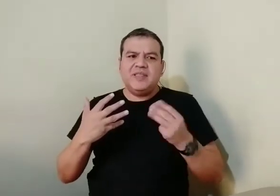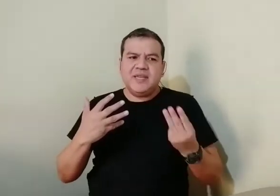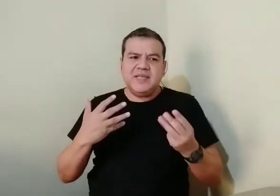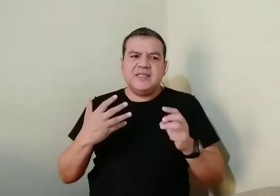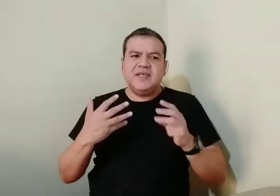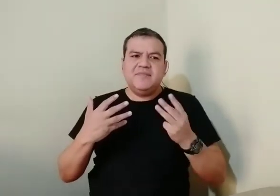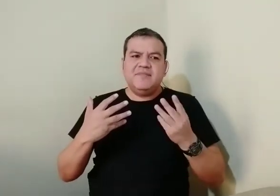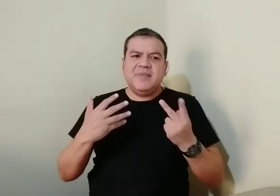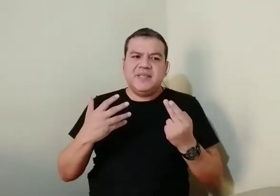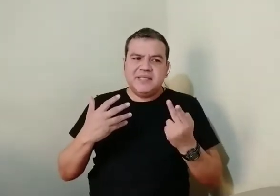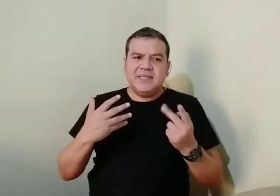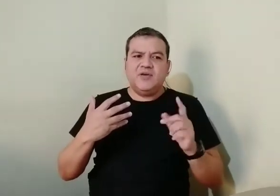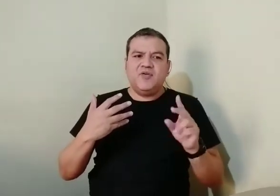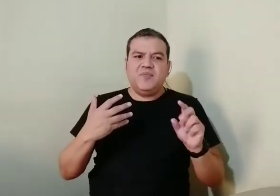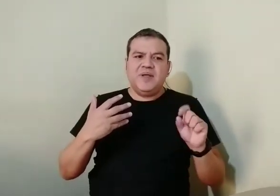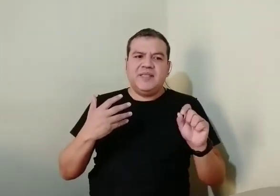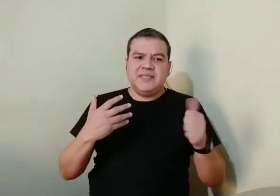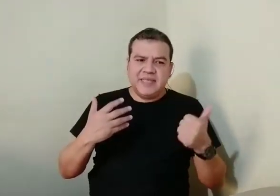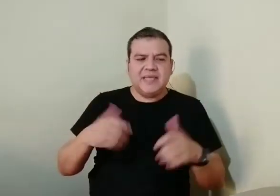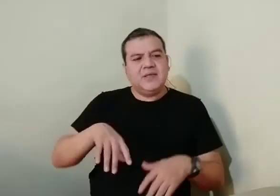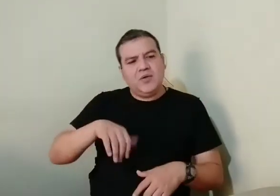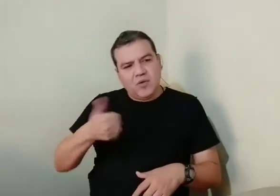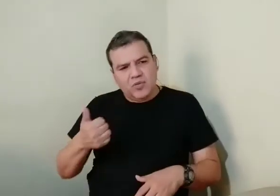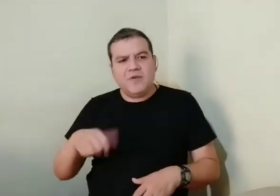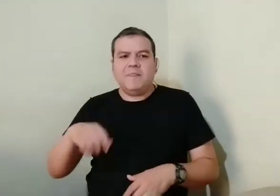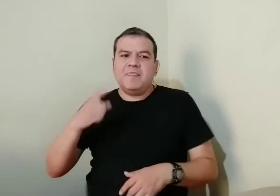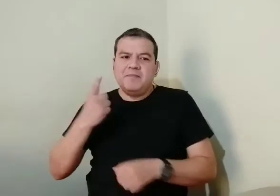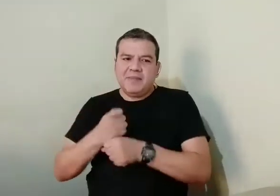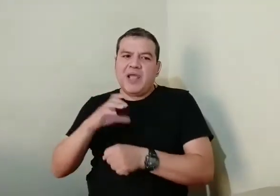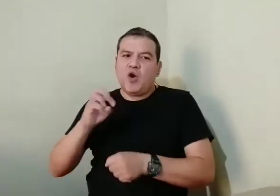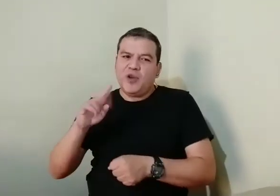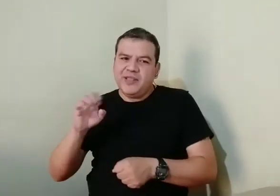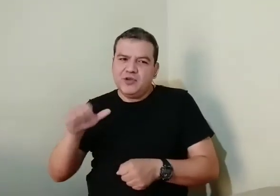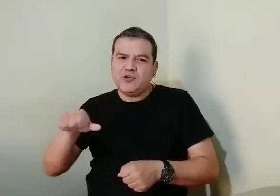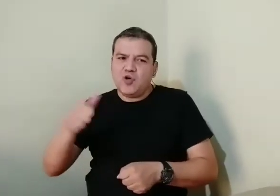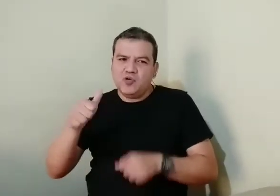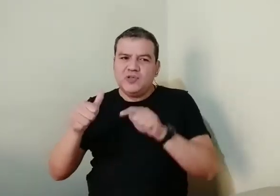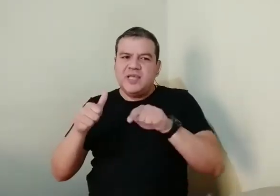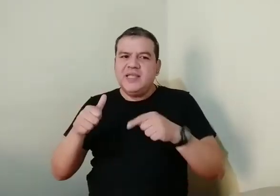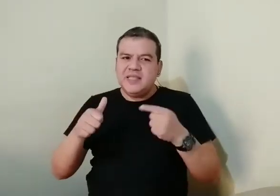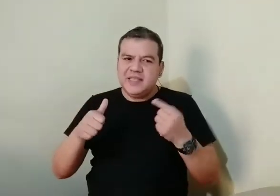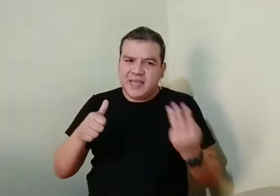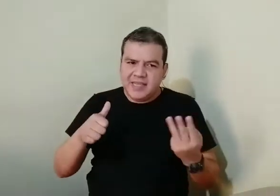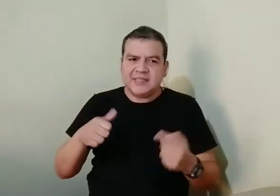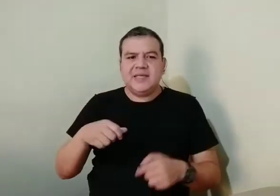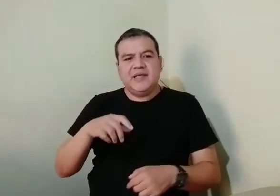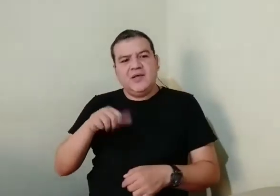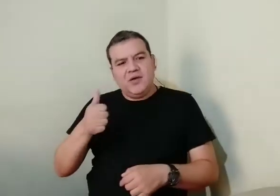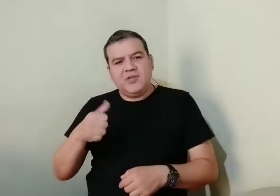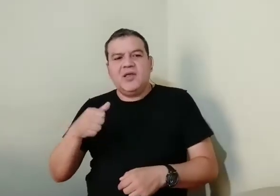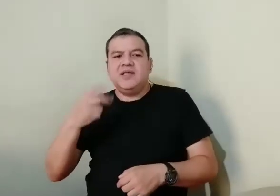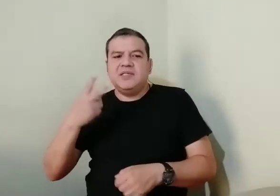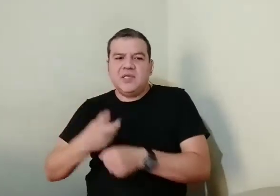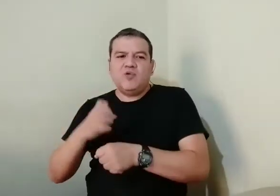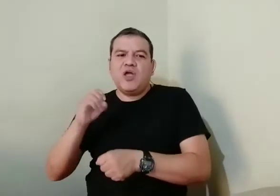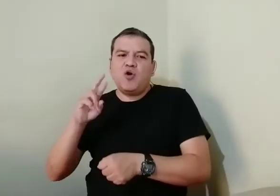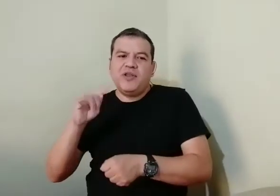Romanos 13:13 y 14, 2 de Pedro 1:5 al 7 y Filipenses